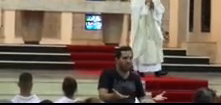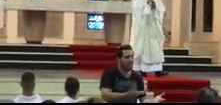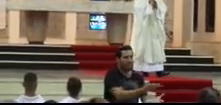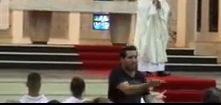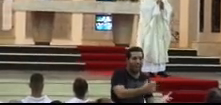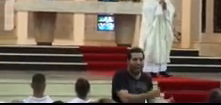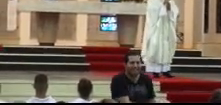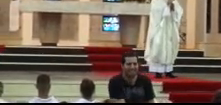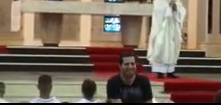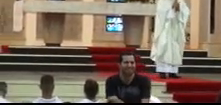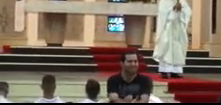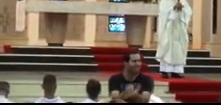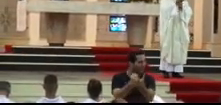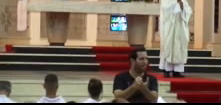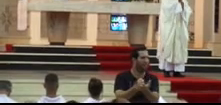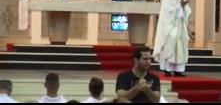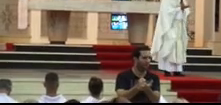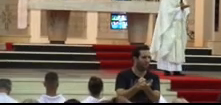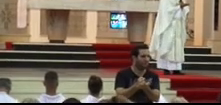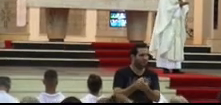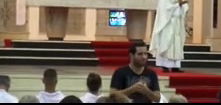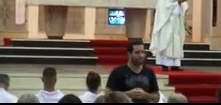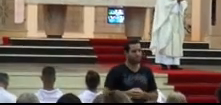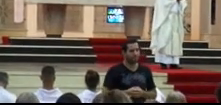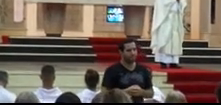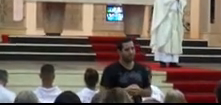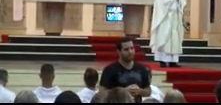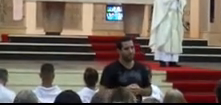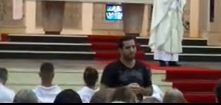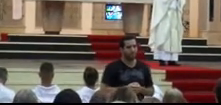caros irmãos e irmãs, é ação de graças.